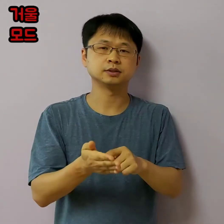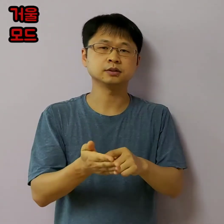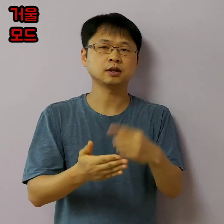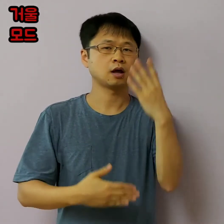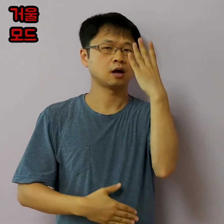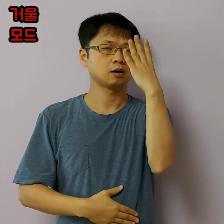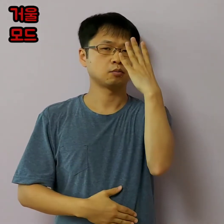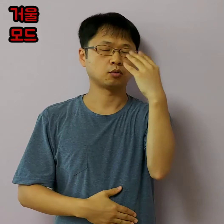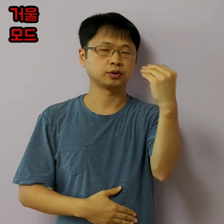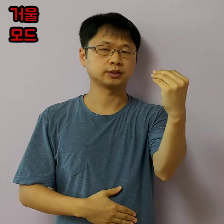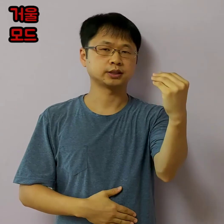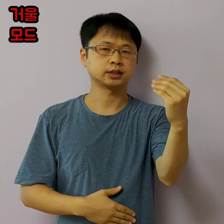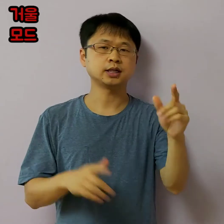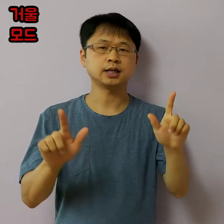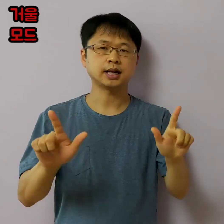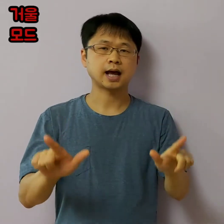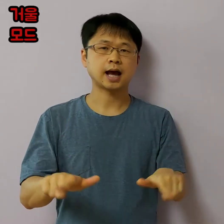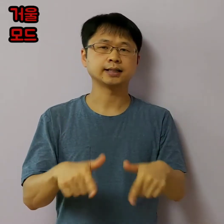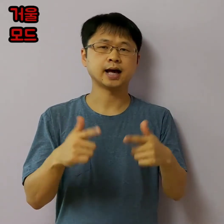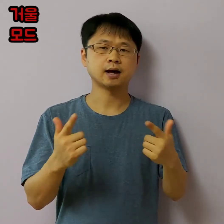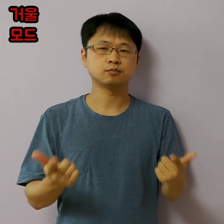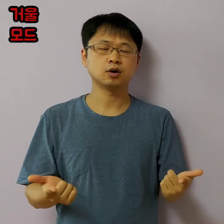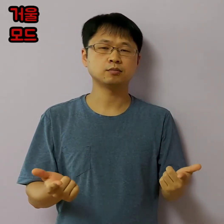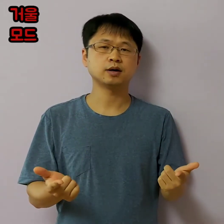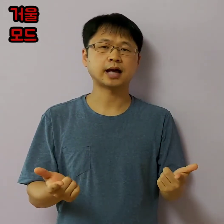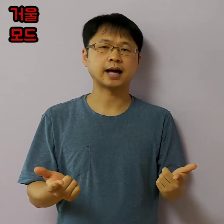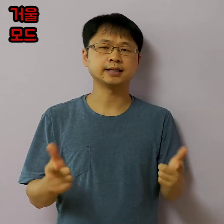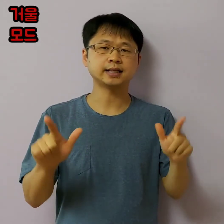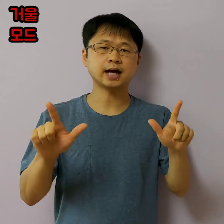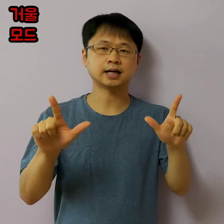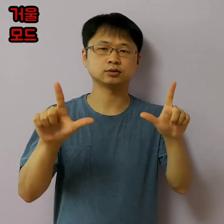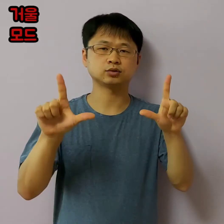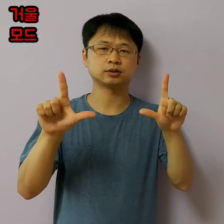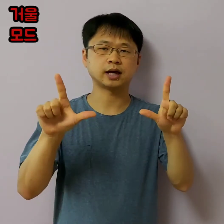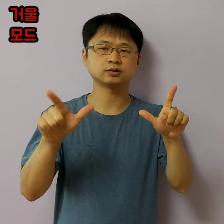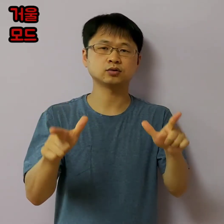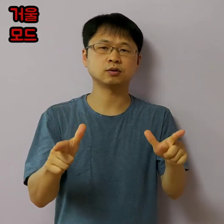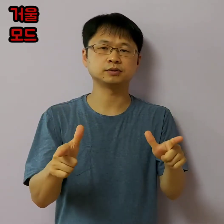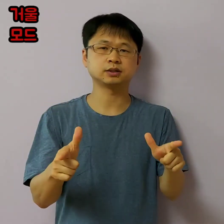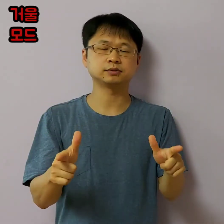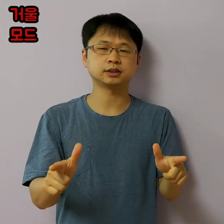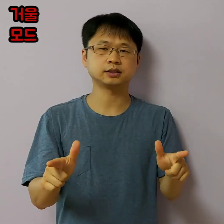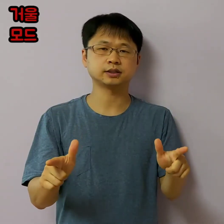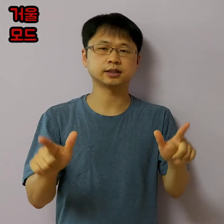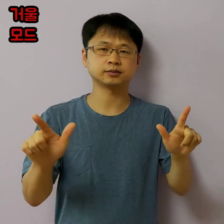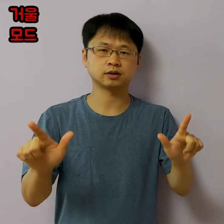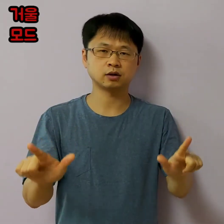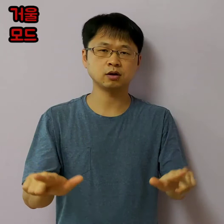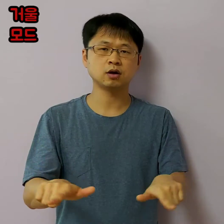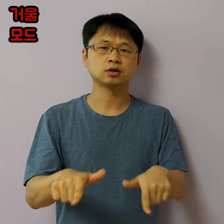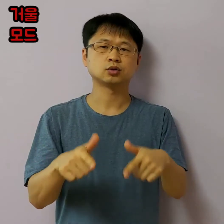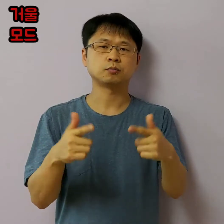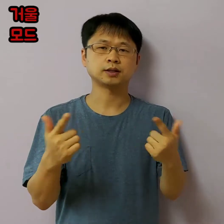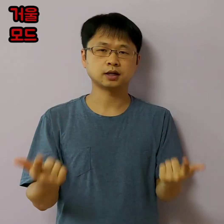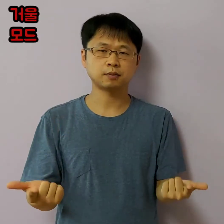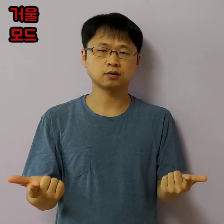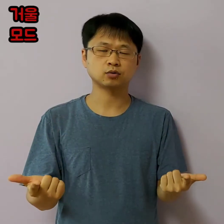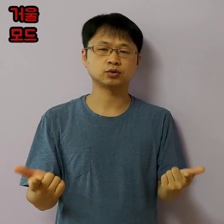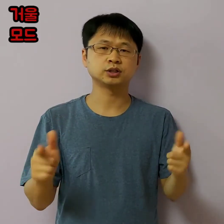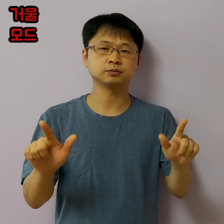마음은 보이질 않아. 아니다 라는 수어는 양손 엄지검지를 이렇게 세워서 손바닥을 밖으로 뒤집어